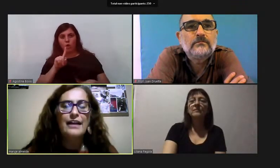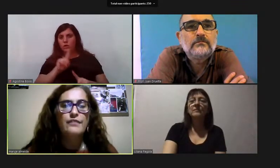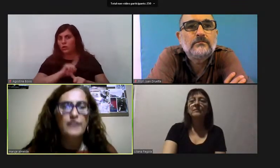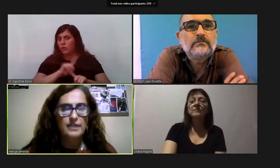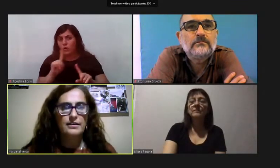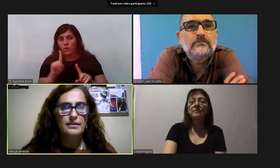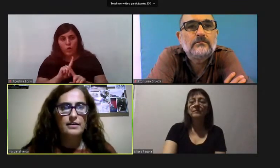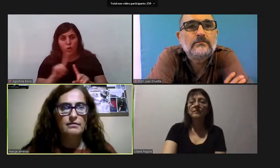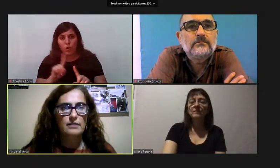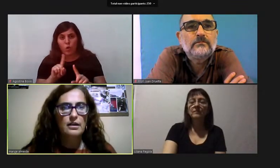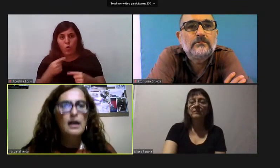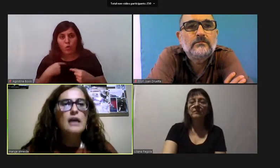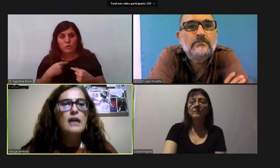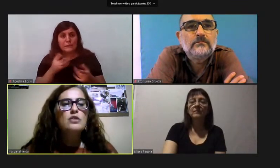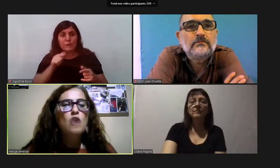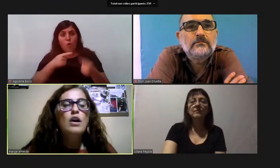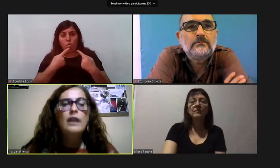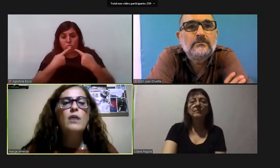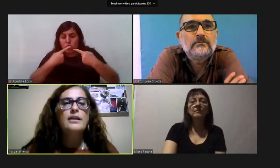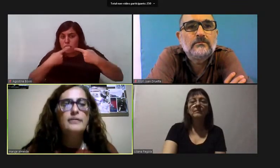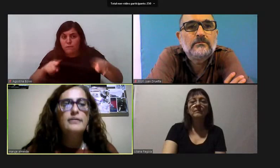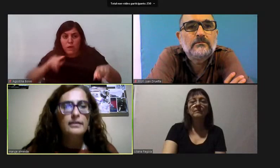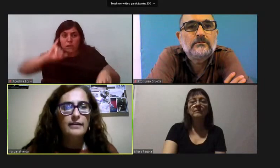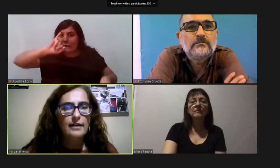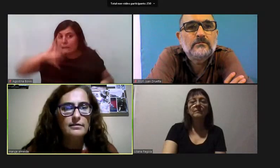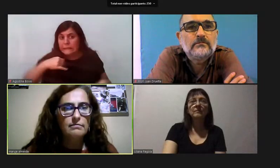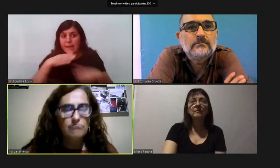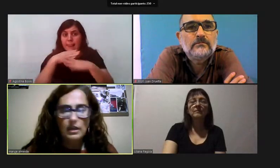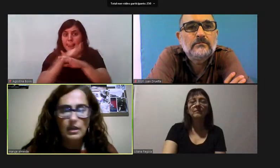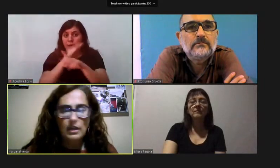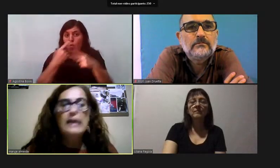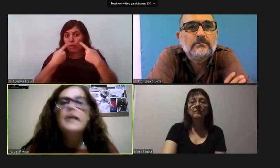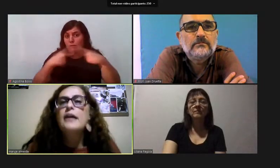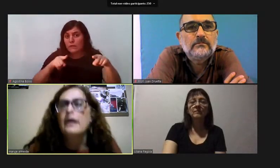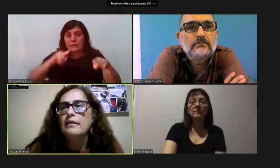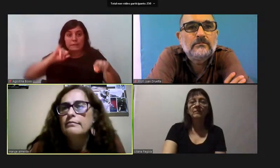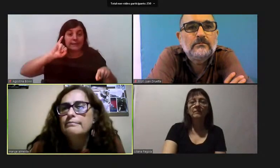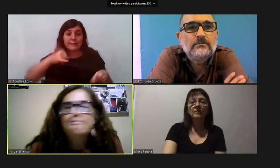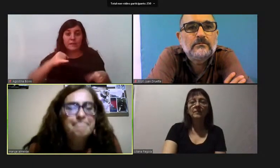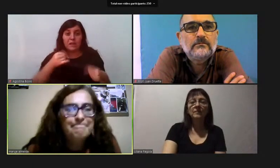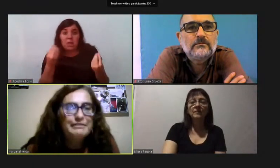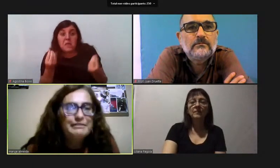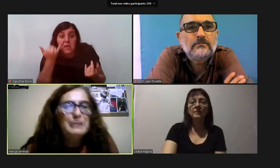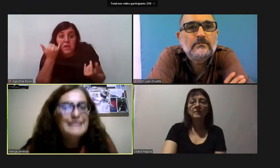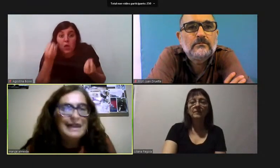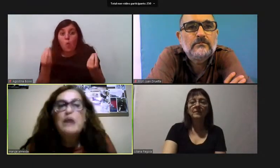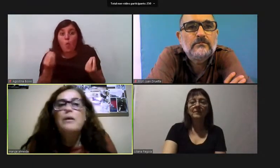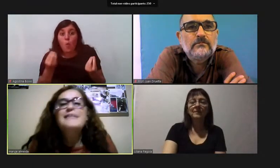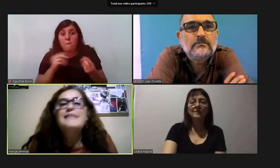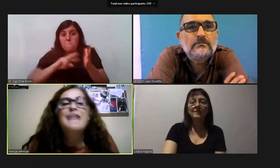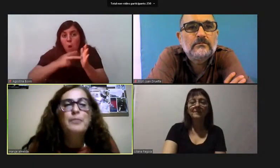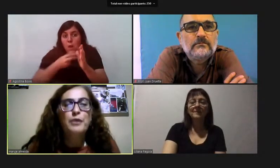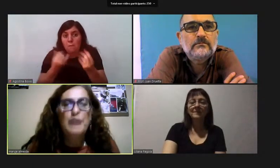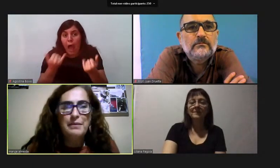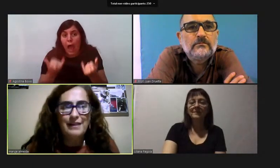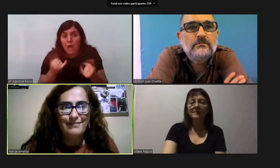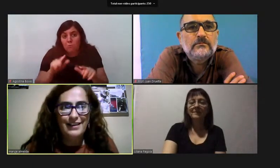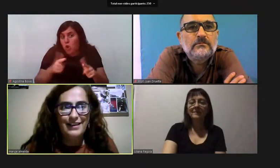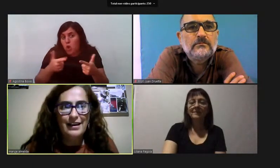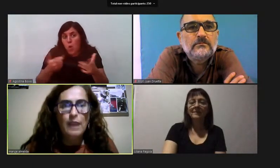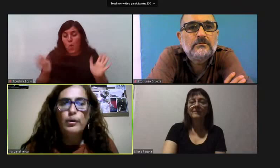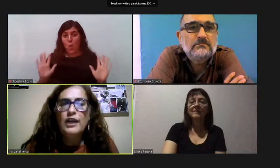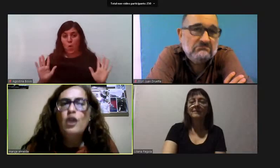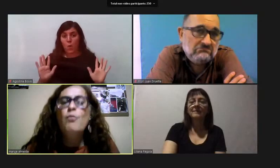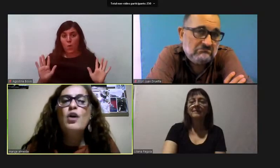radicalizar las diferencias, ¿sí? Son lenguas distintas, ¿sí? ¿Y qué? ¿Cuál sería el problema?